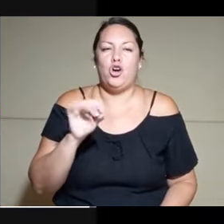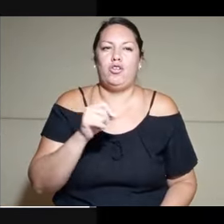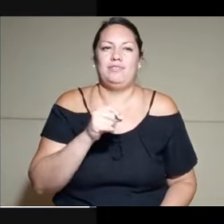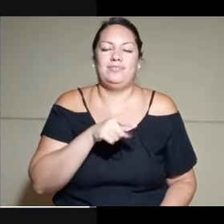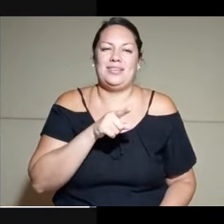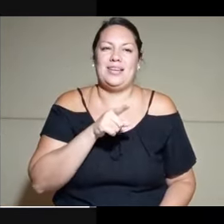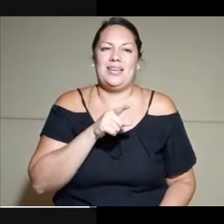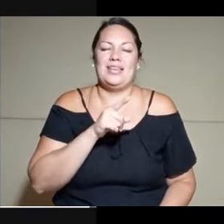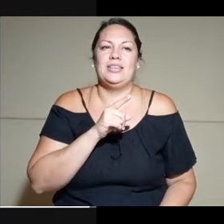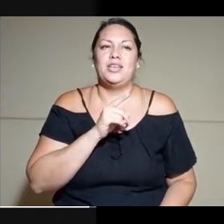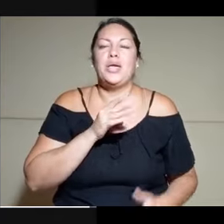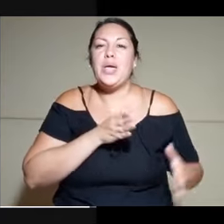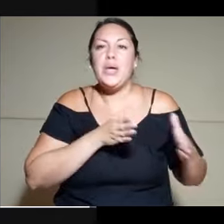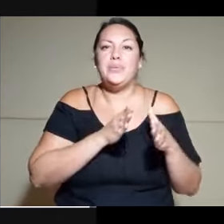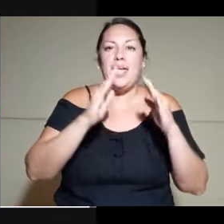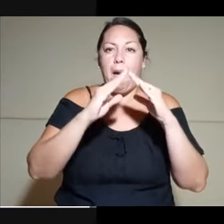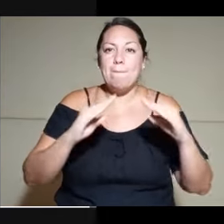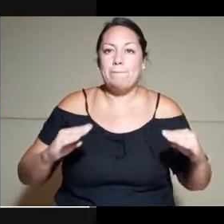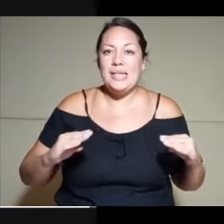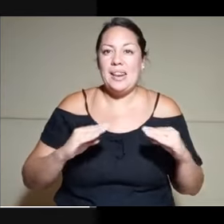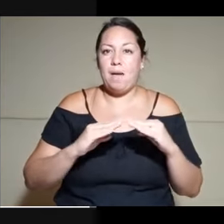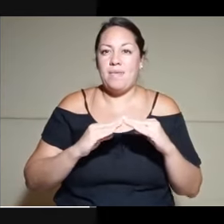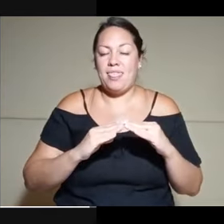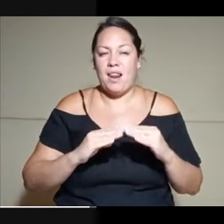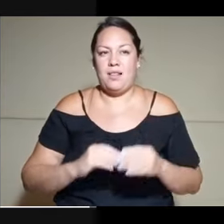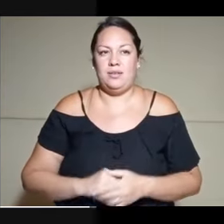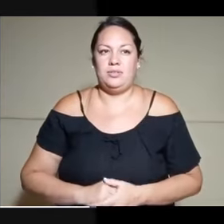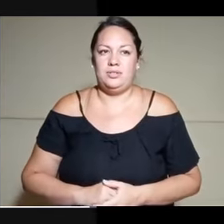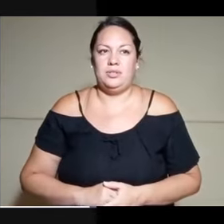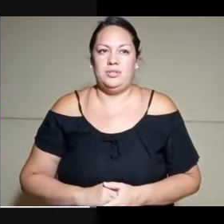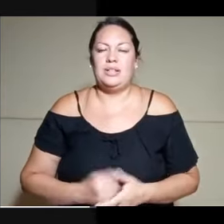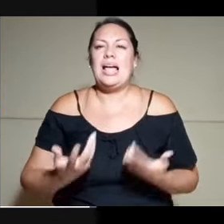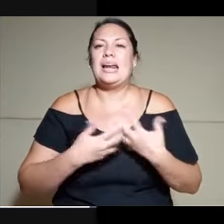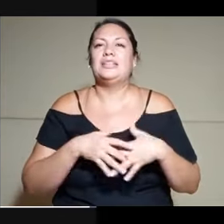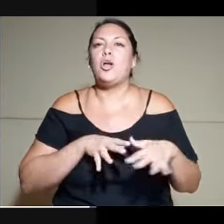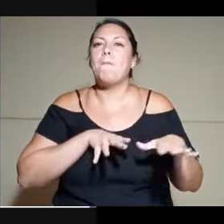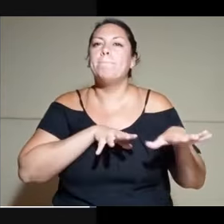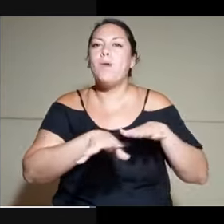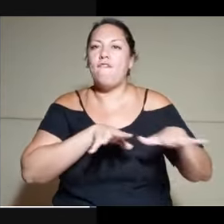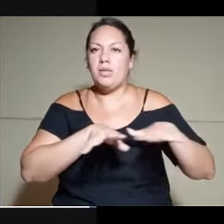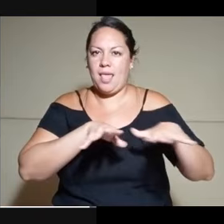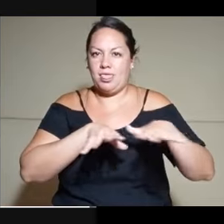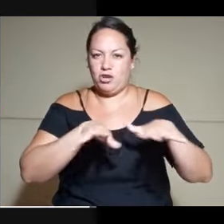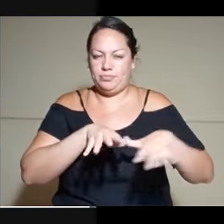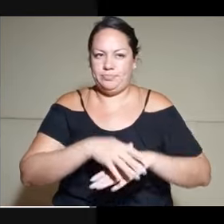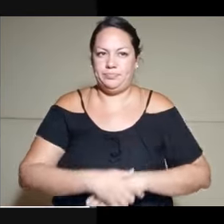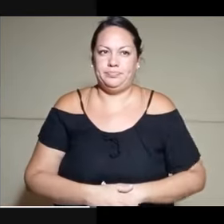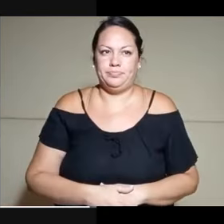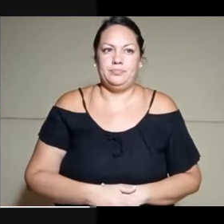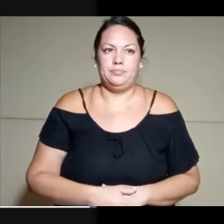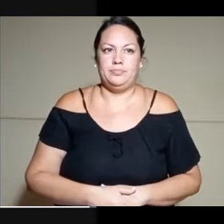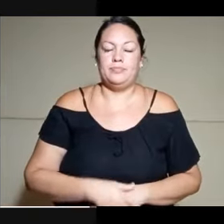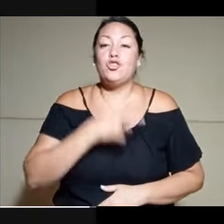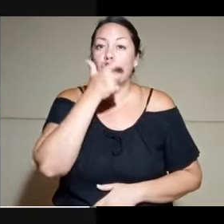y es el que va a dar origen a tractos o vías del sistema que se llama extrapiramidal, ¿no es cierto? Que